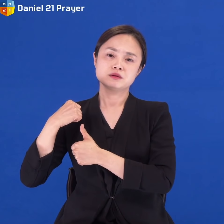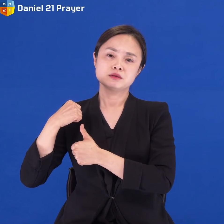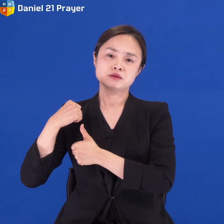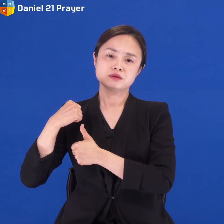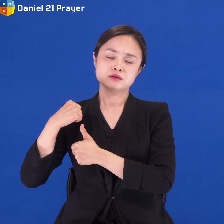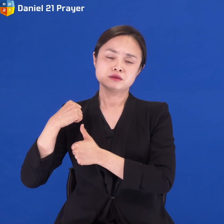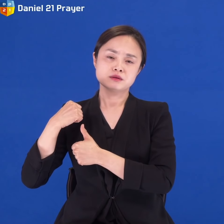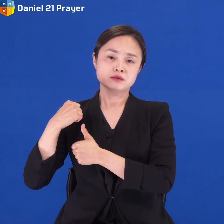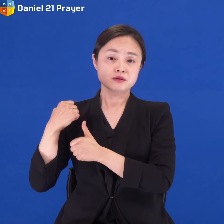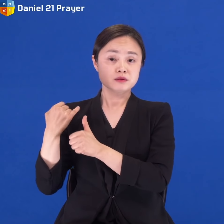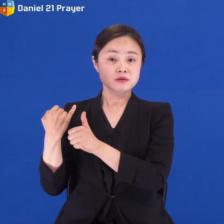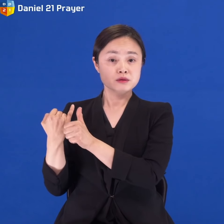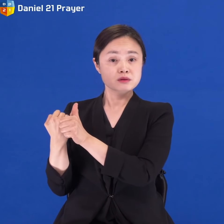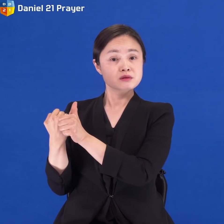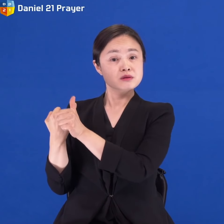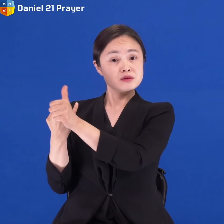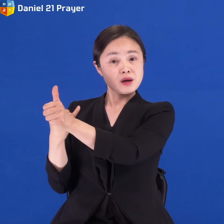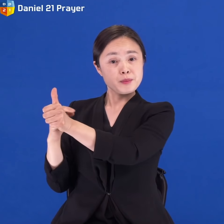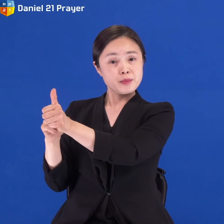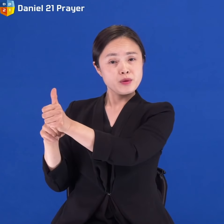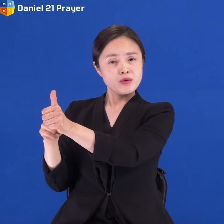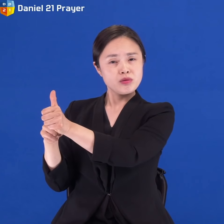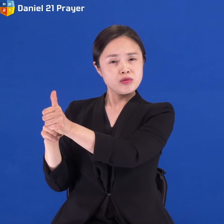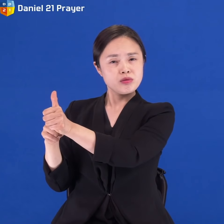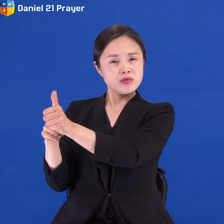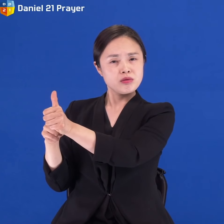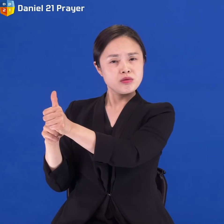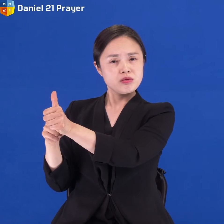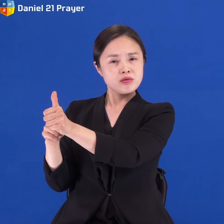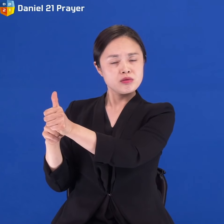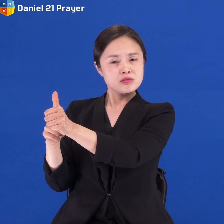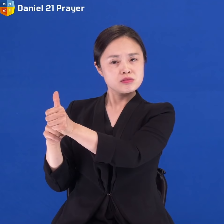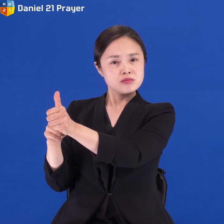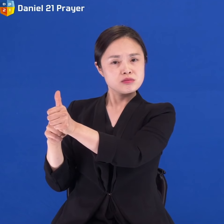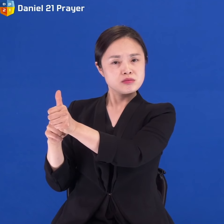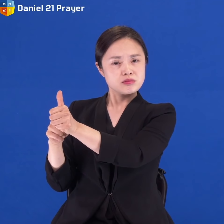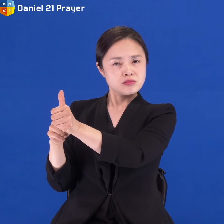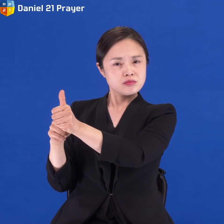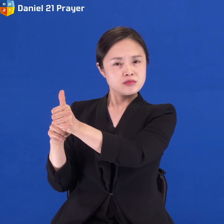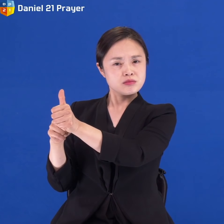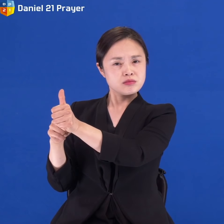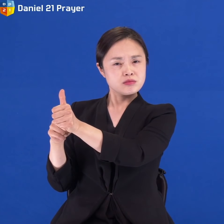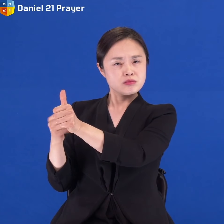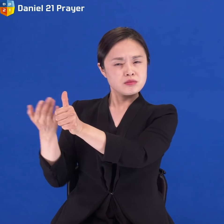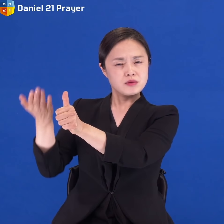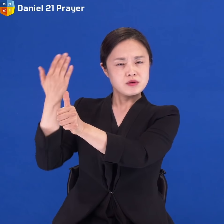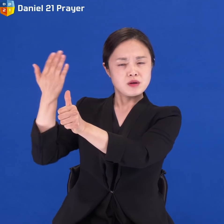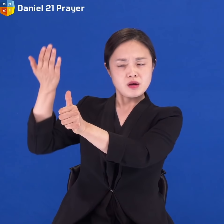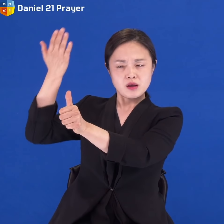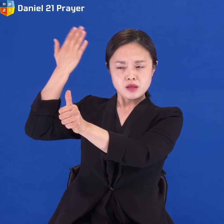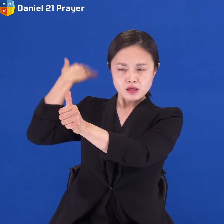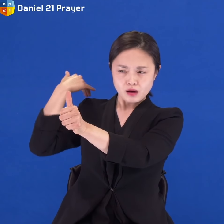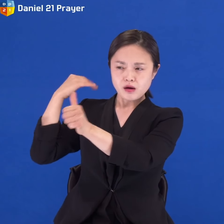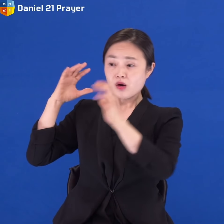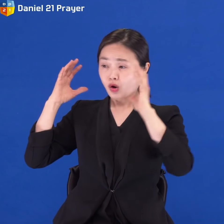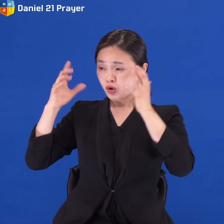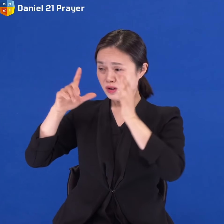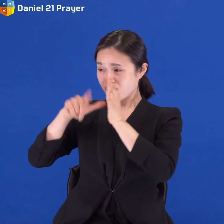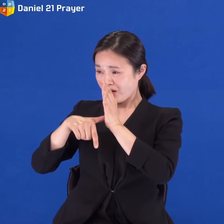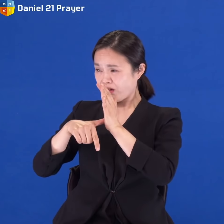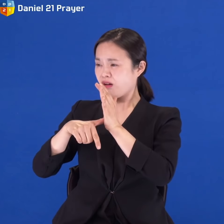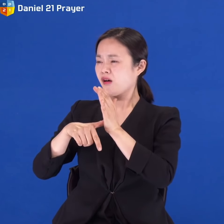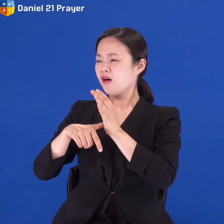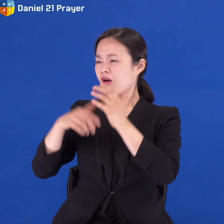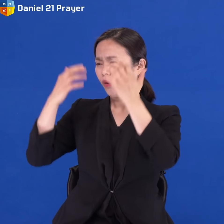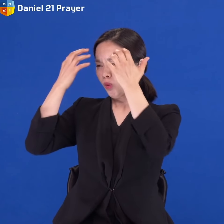그분의 과거 살을 결혼식 전까지 들어야 하는 비참하고